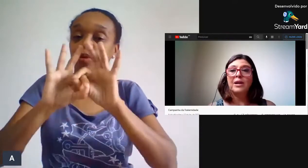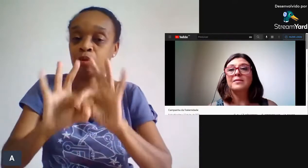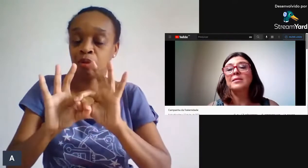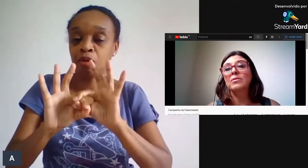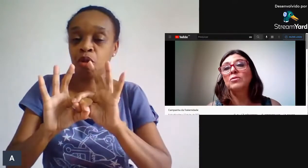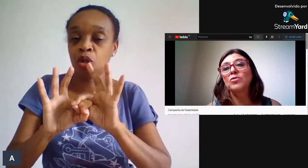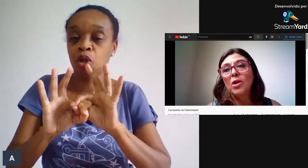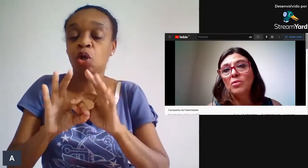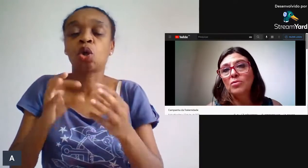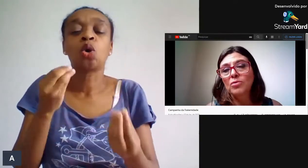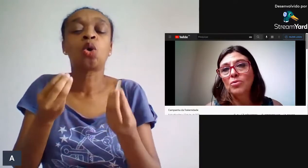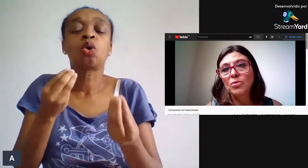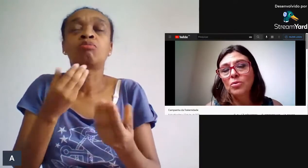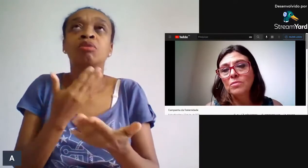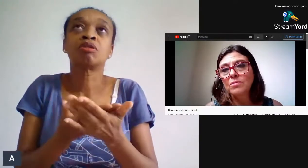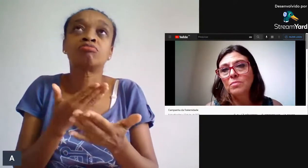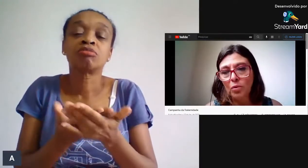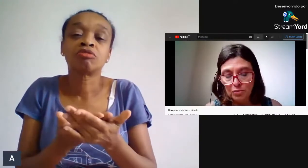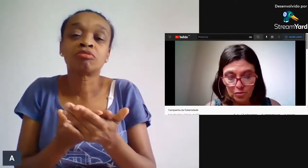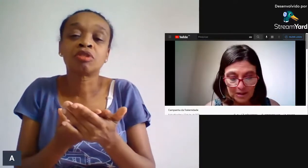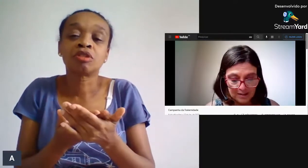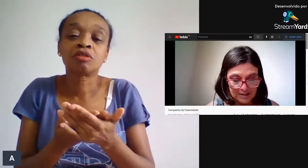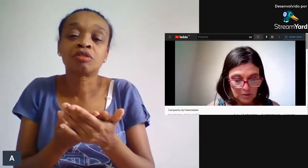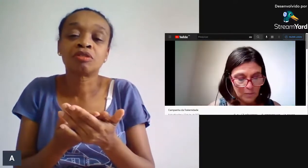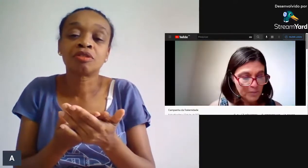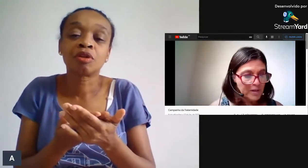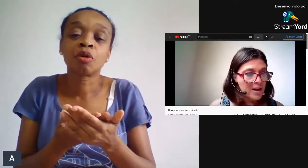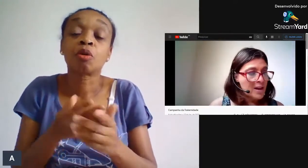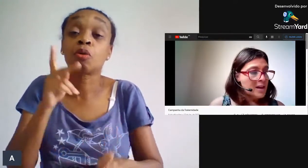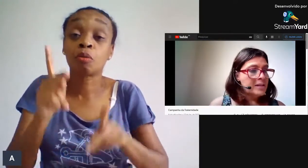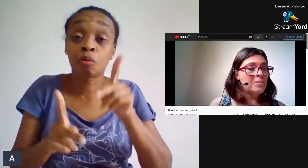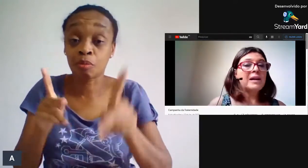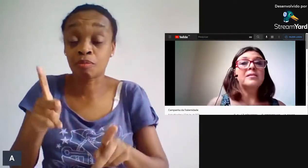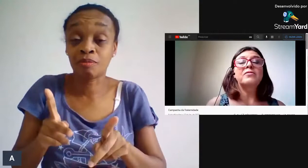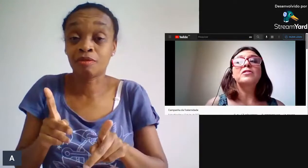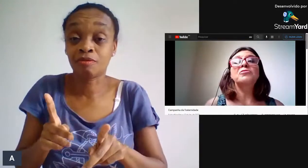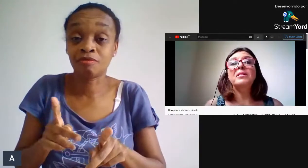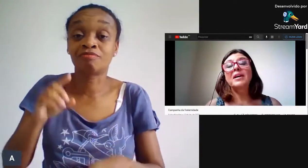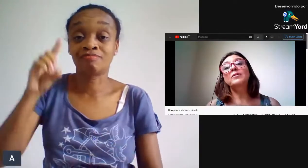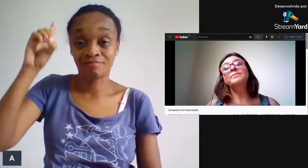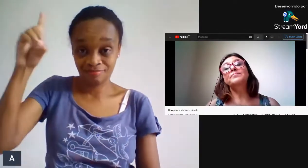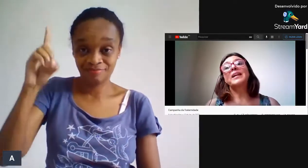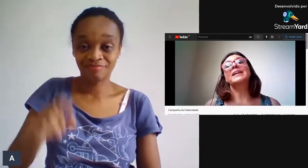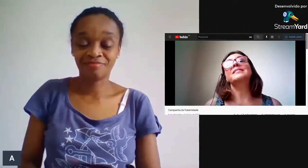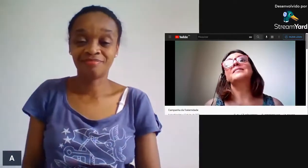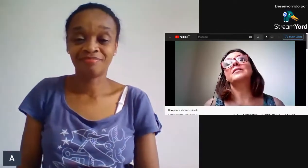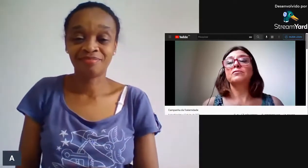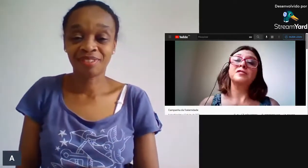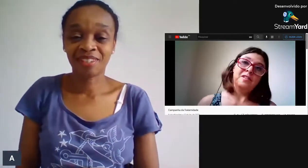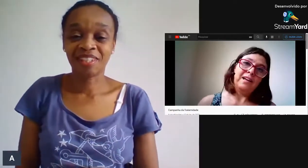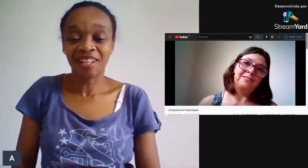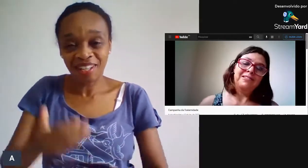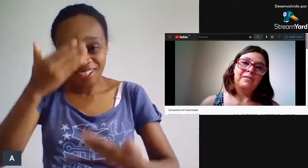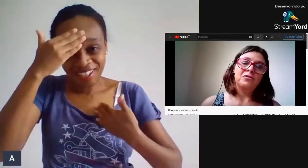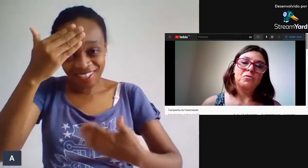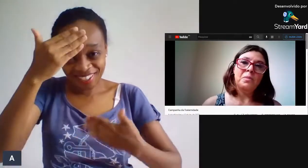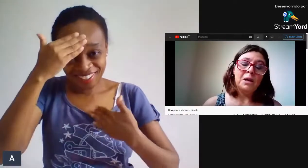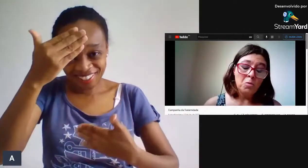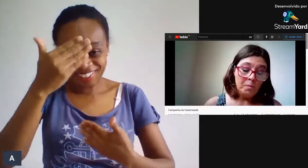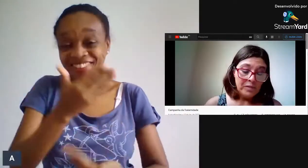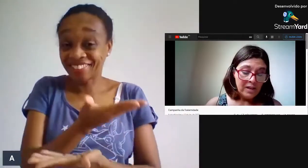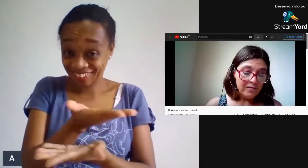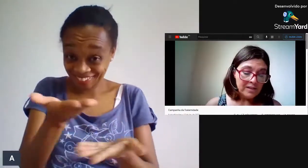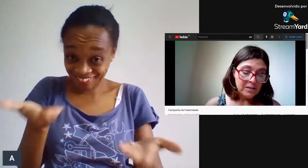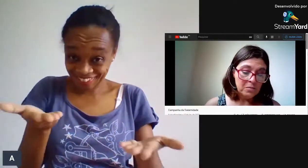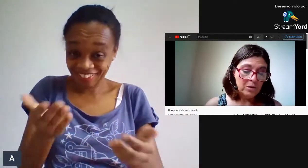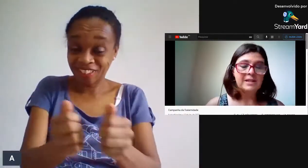a educação aos olhos do povo cristão. Terminar esse vídeo, então, agradecendo você que esteve